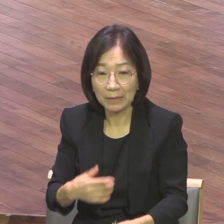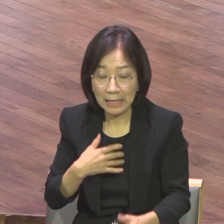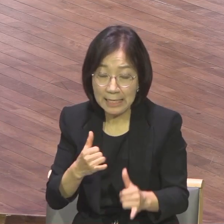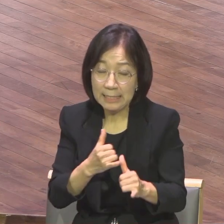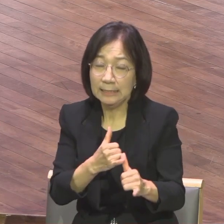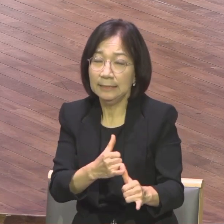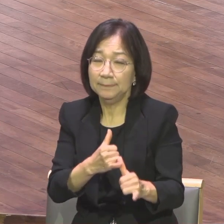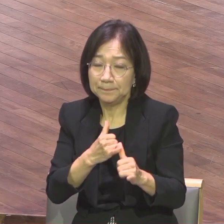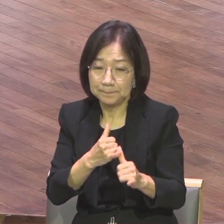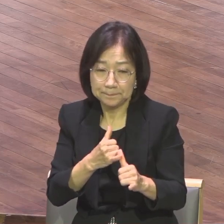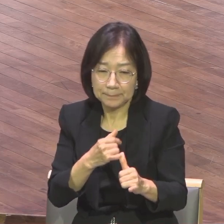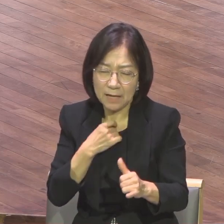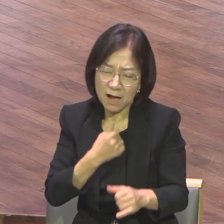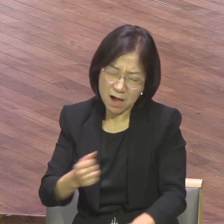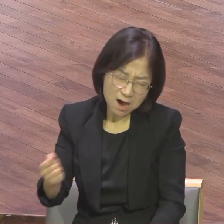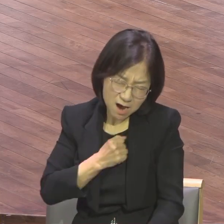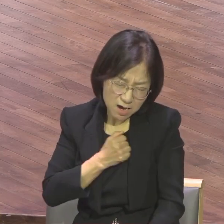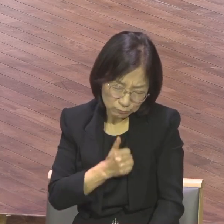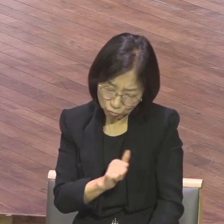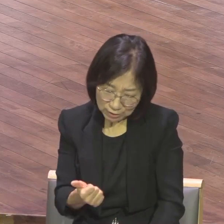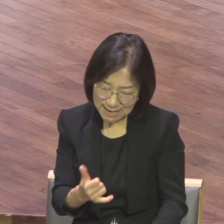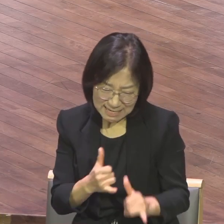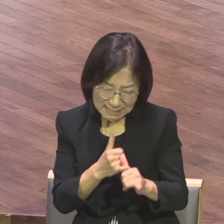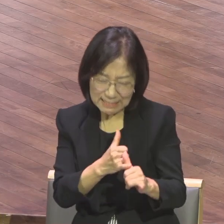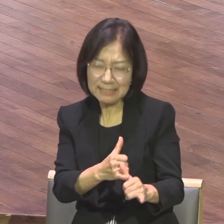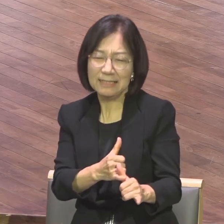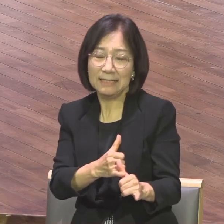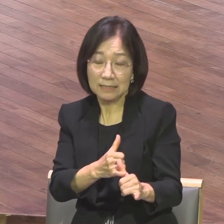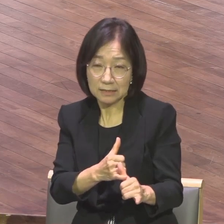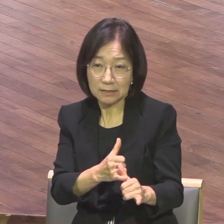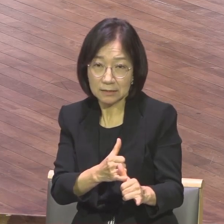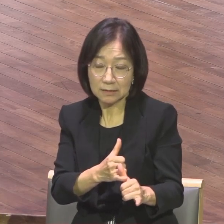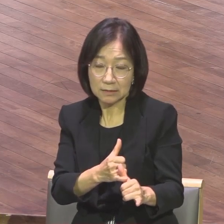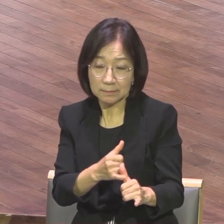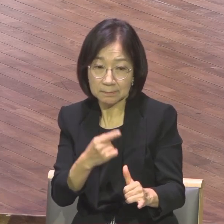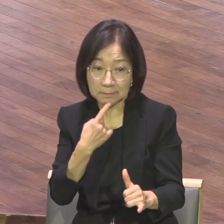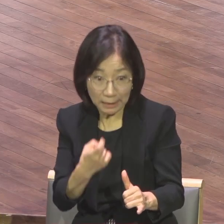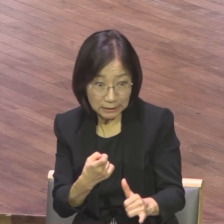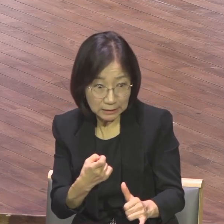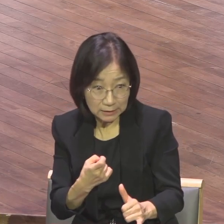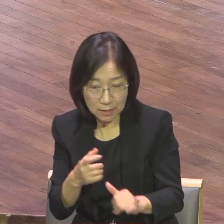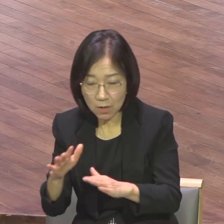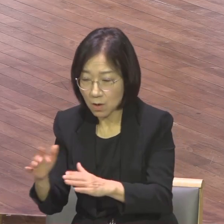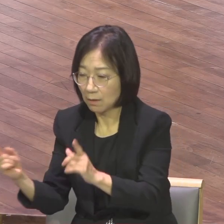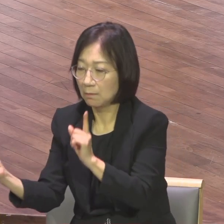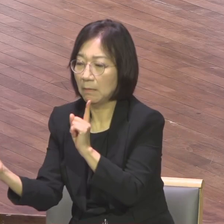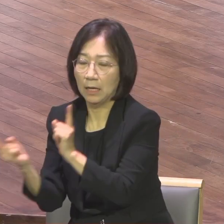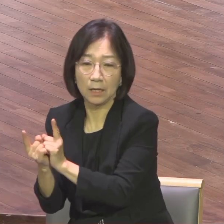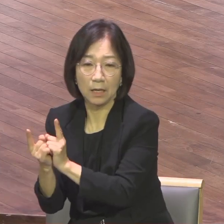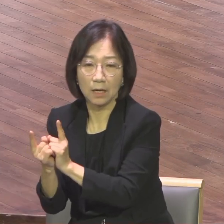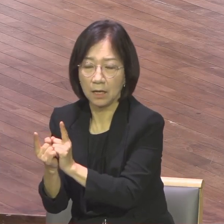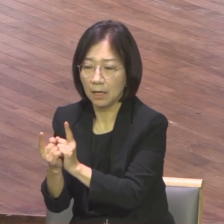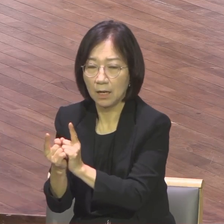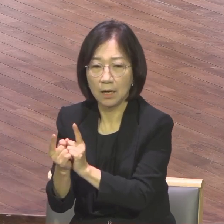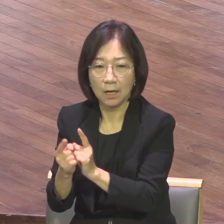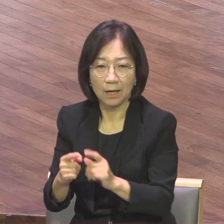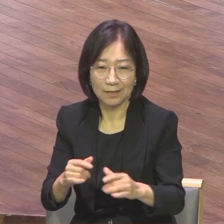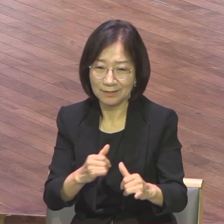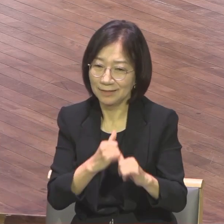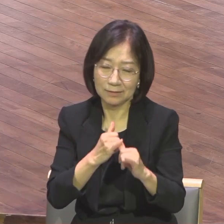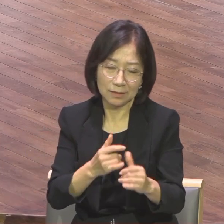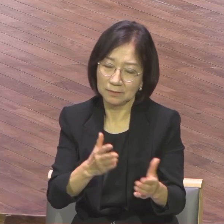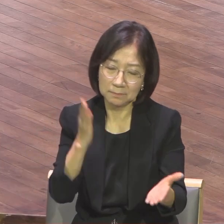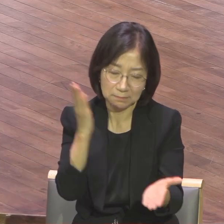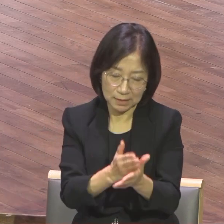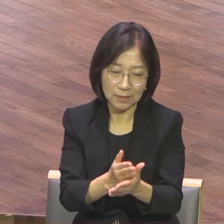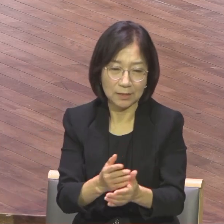자살하고 싶을 오직 답답하면 자살하고 싶겠어요. 이런 어려운 사람들, 그냥 말 절망과 낙심 상태 있는 사람들에게 이 생명수의 말씀을